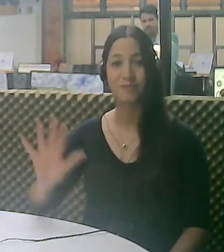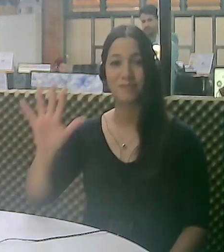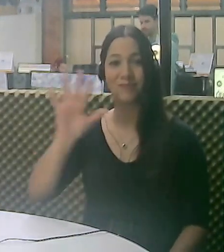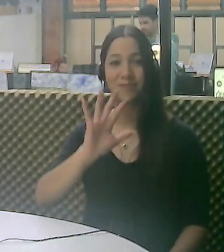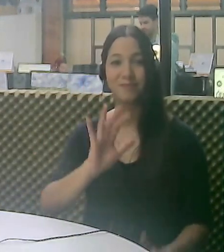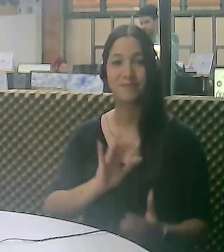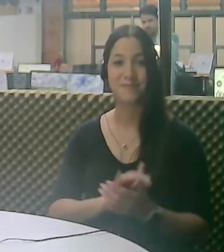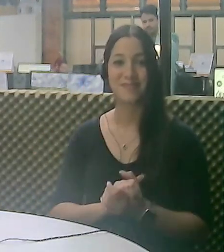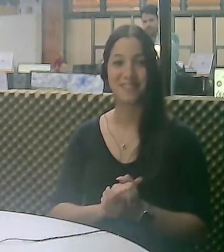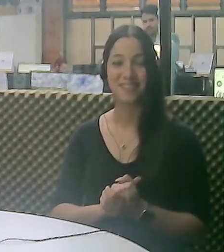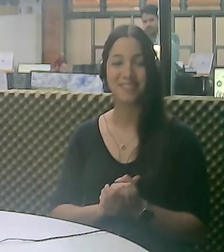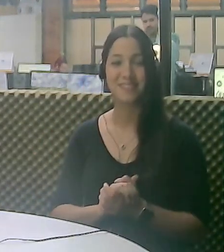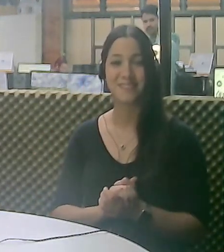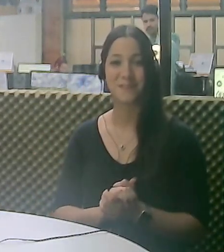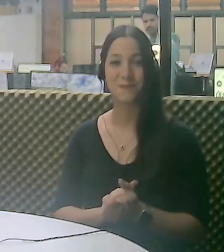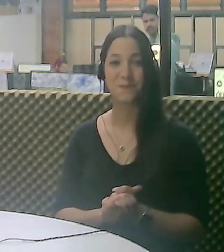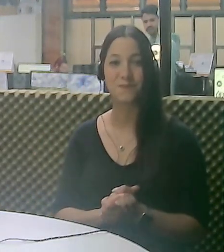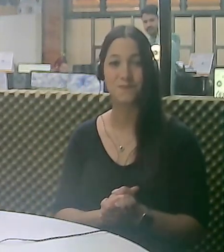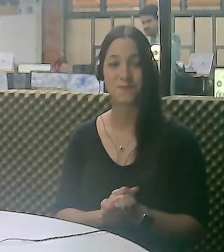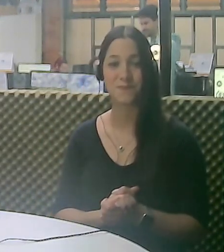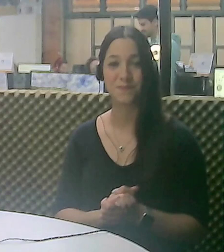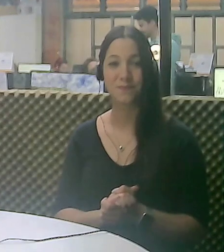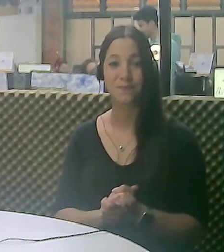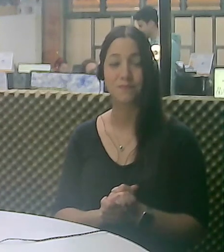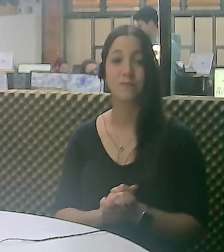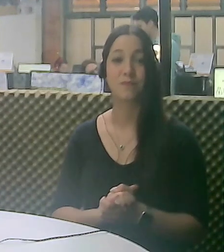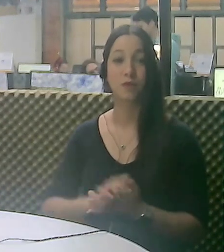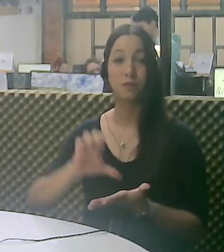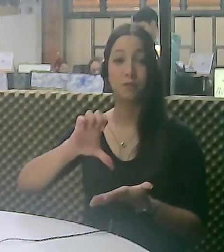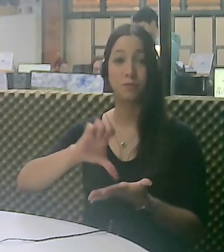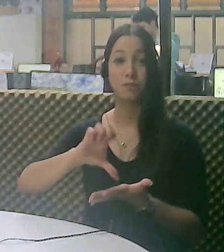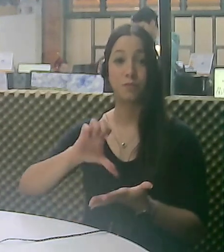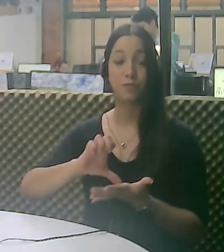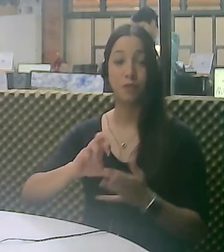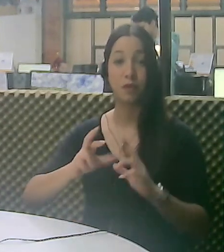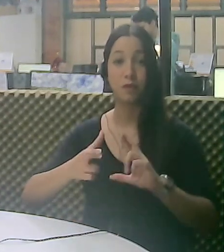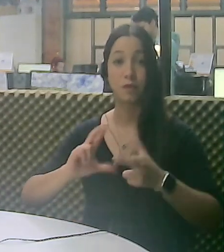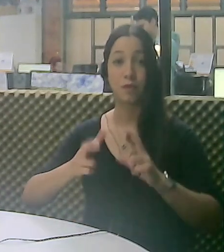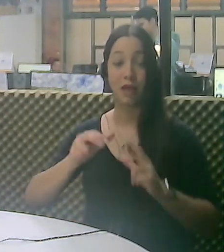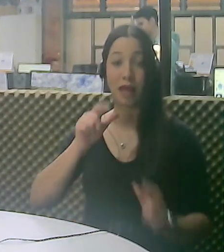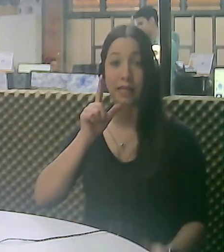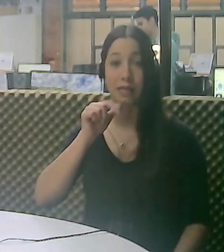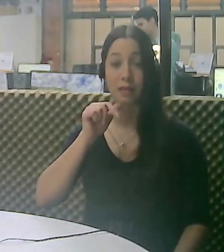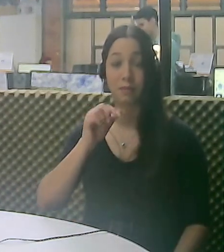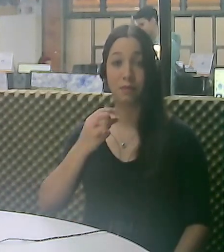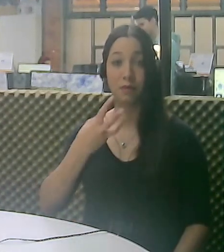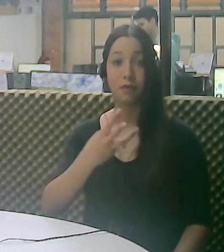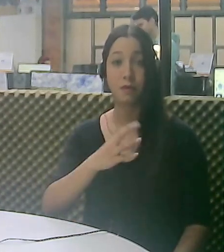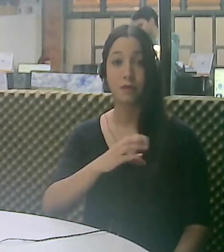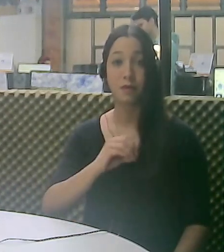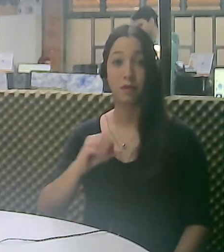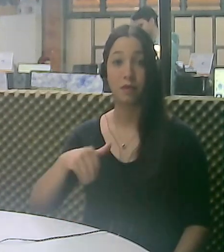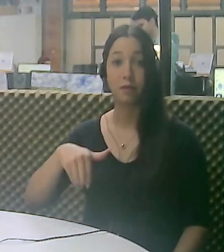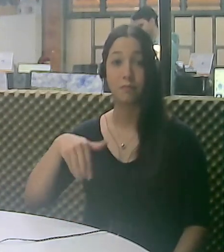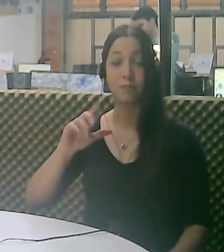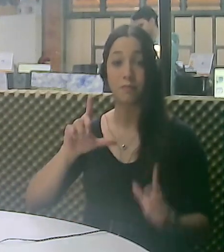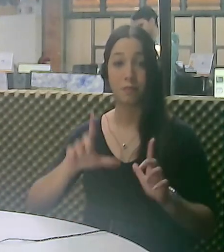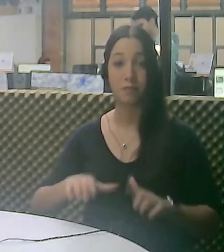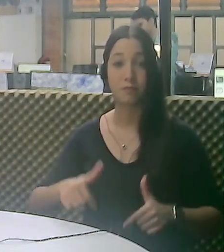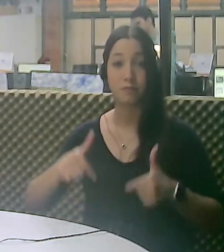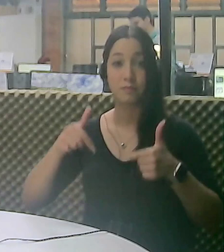destaque nacional. Núcleo de coleta seletiva do DEMAI realiza mais de 300 ações de conscientização